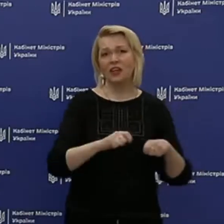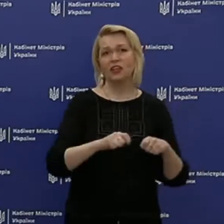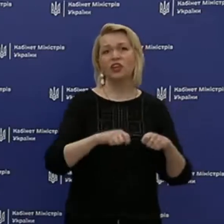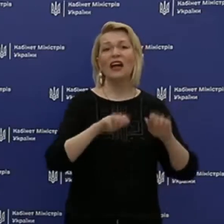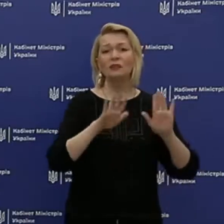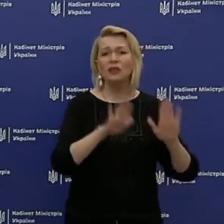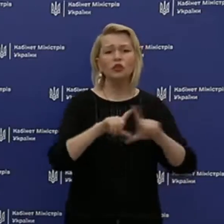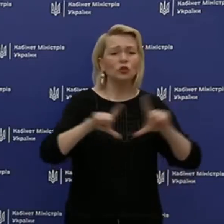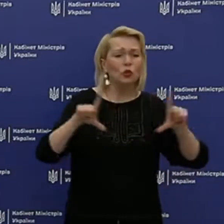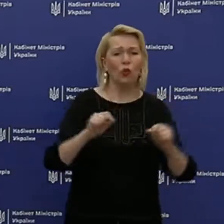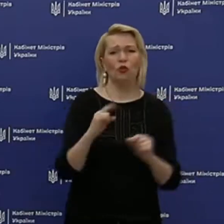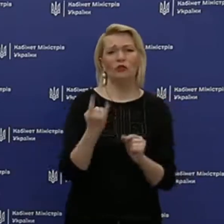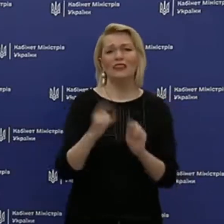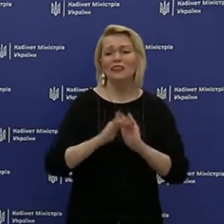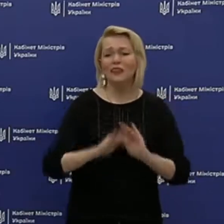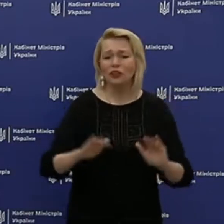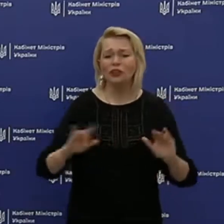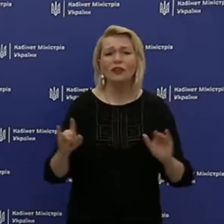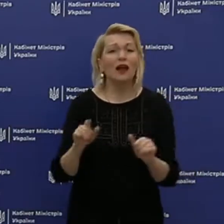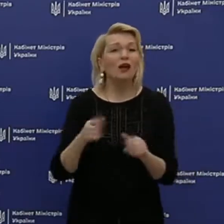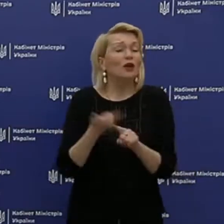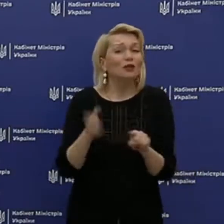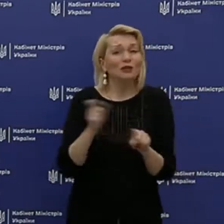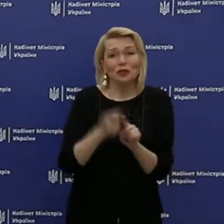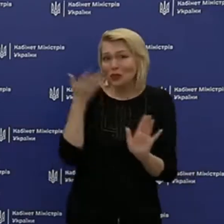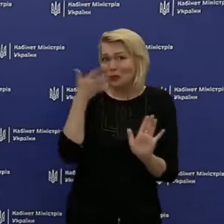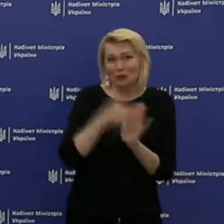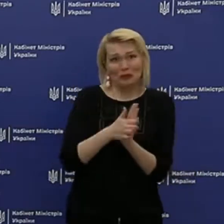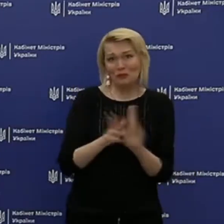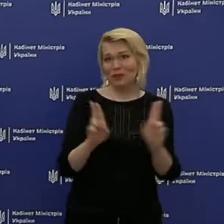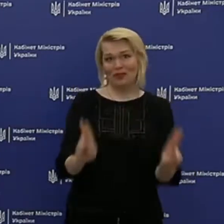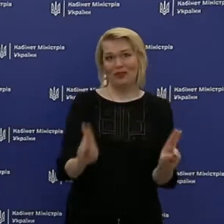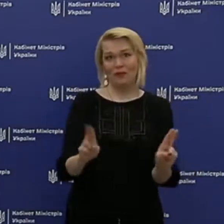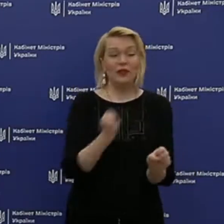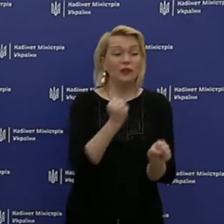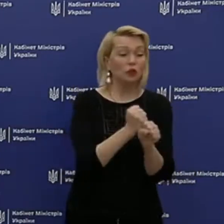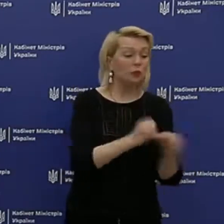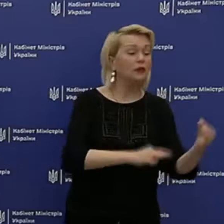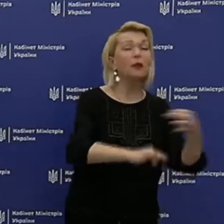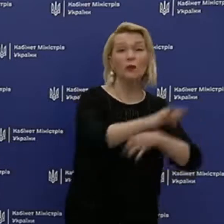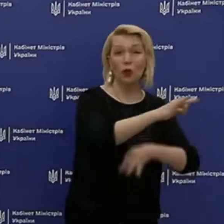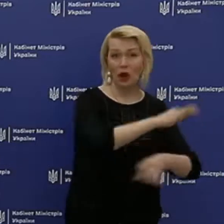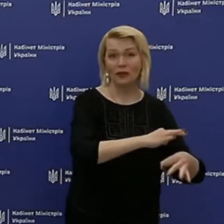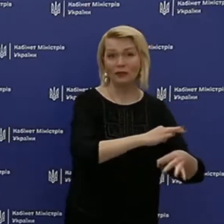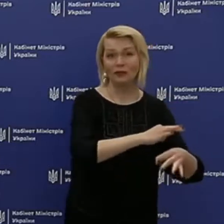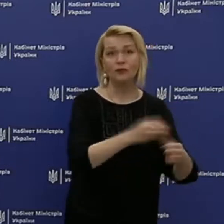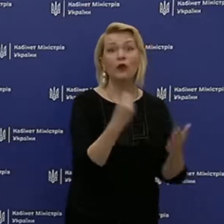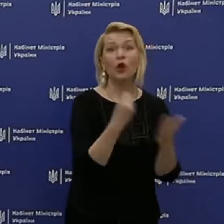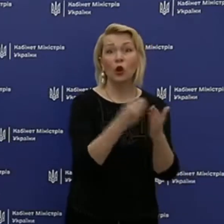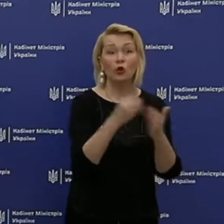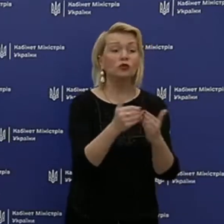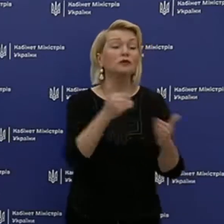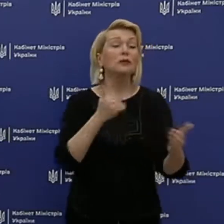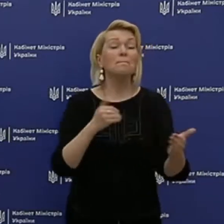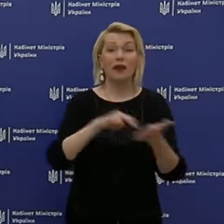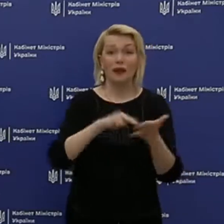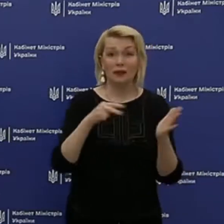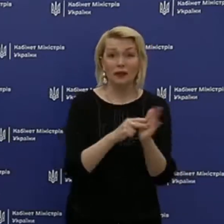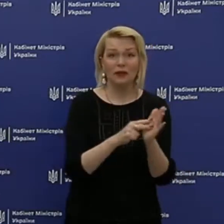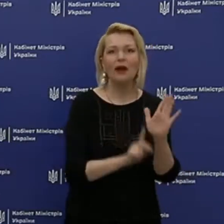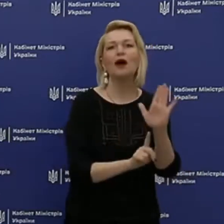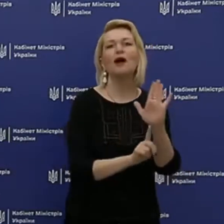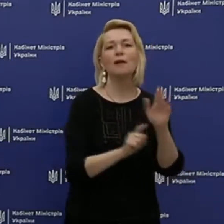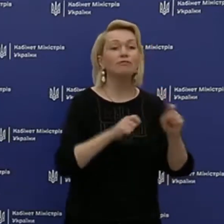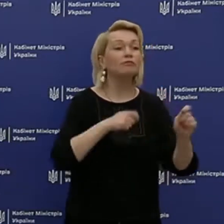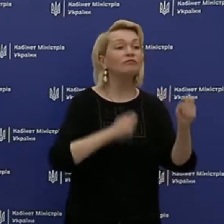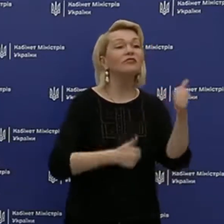будувала школи, дитячі садочки. Там дуже зрозумілий алгоритм. Зробили проєкт, кошти передбачені, розпочали,